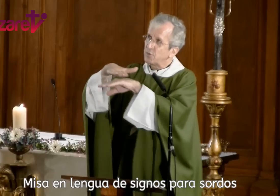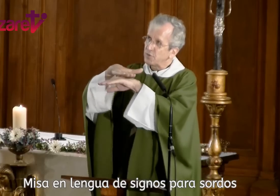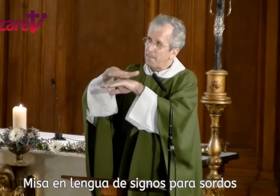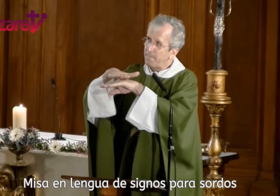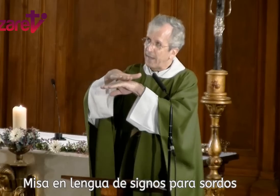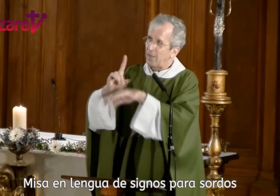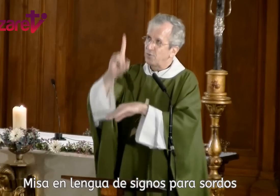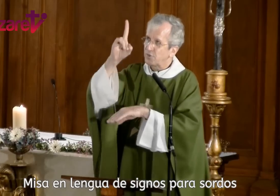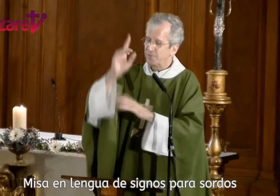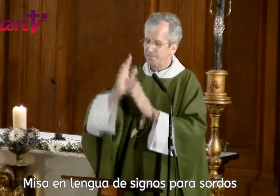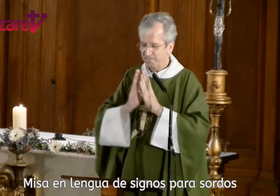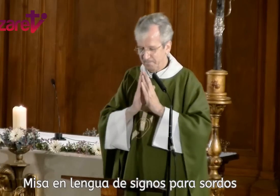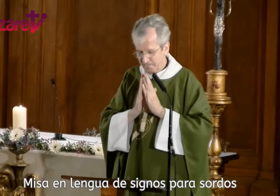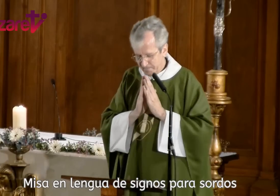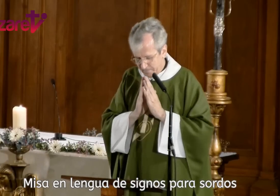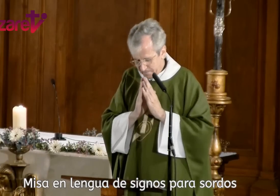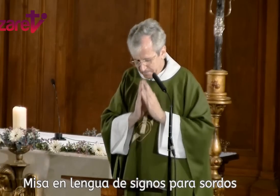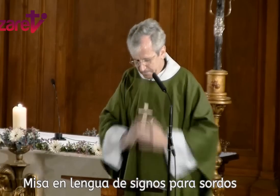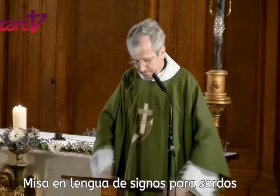nuestros pecados.